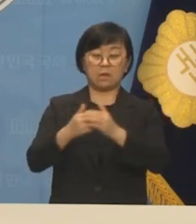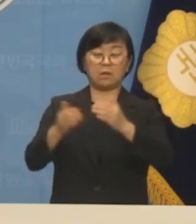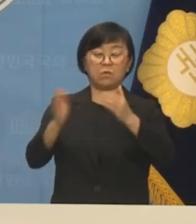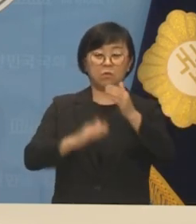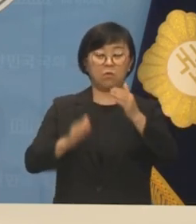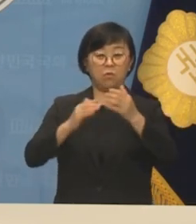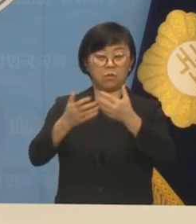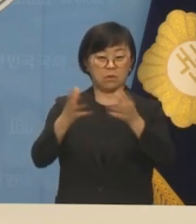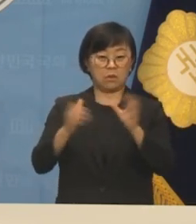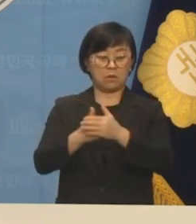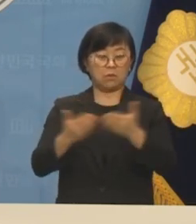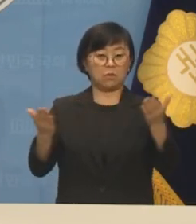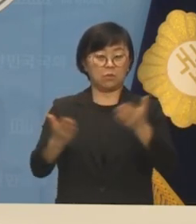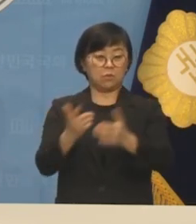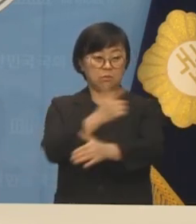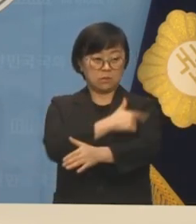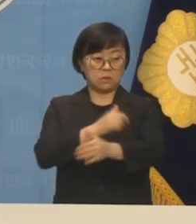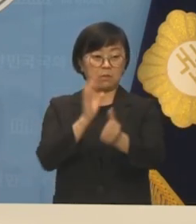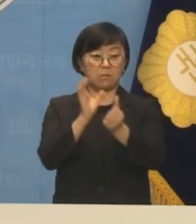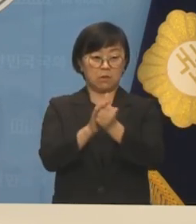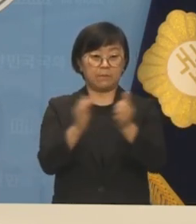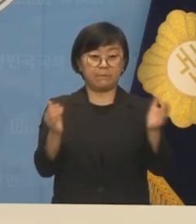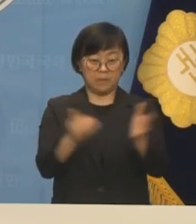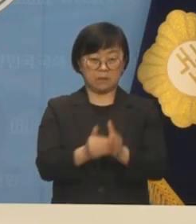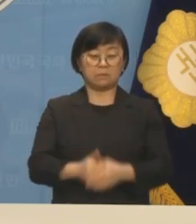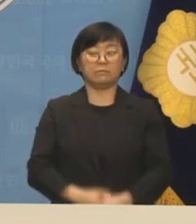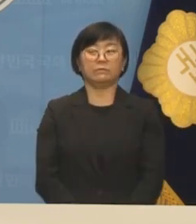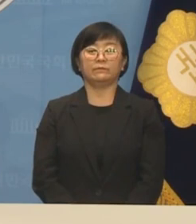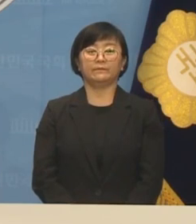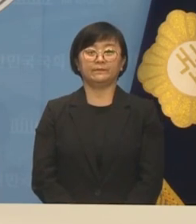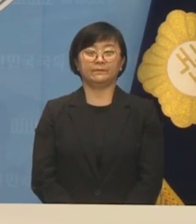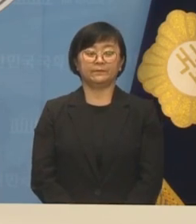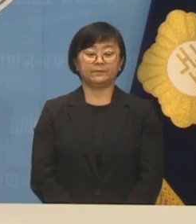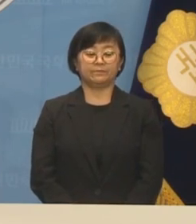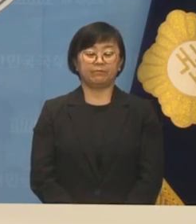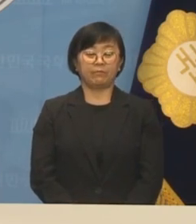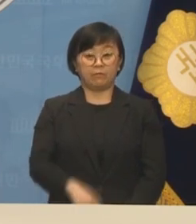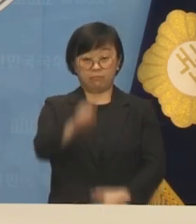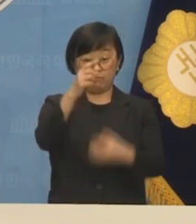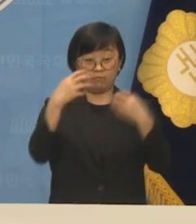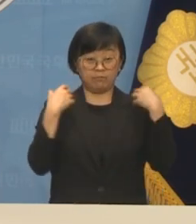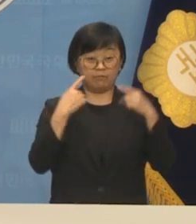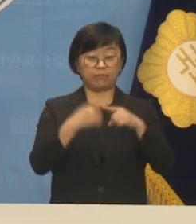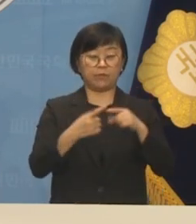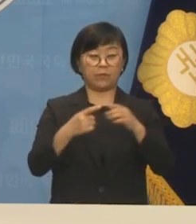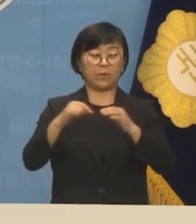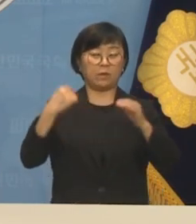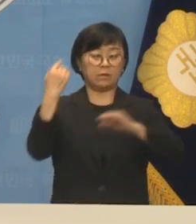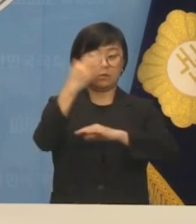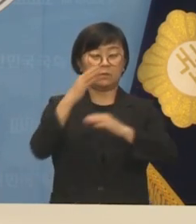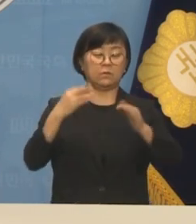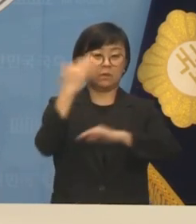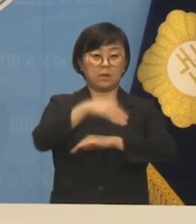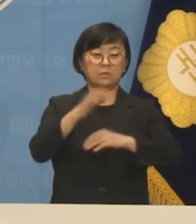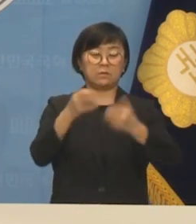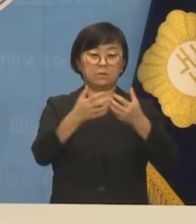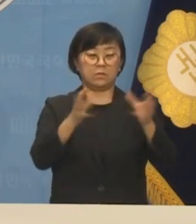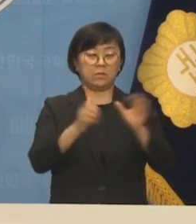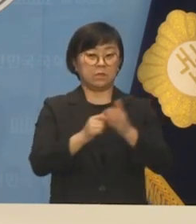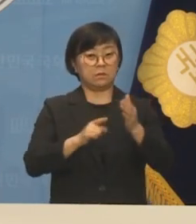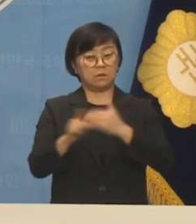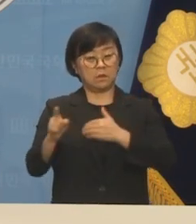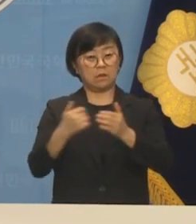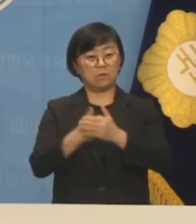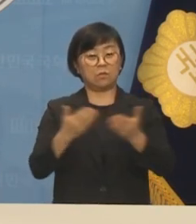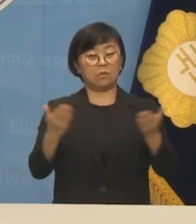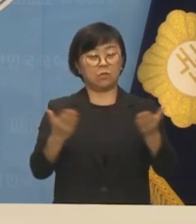공공기관이 노동이사 임명을 완료했다는 것을 확인하였습니다. 정부에서도 기재부에서도 기타 공공기관의